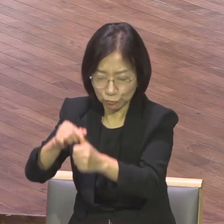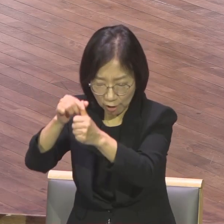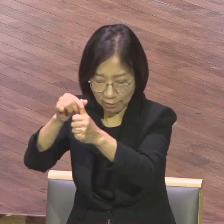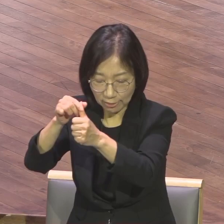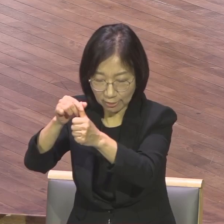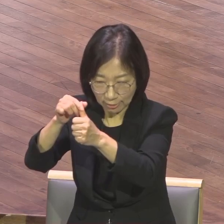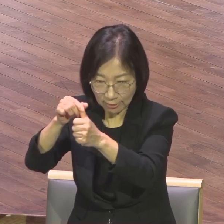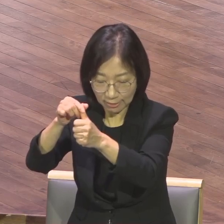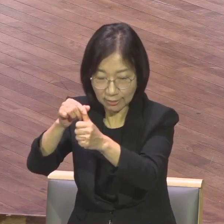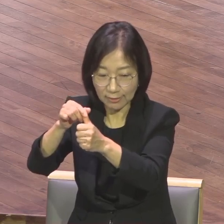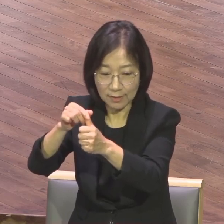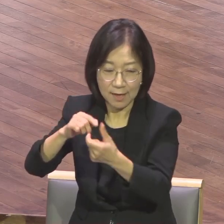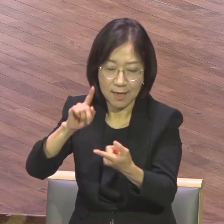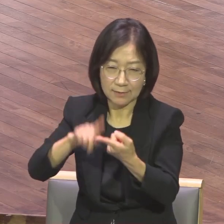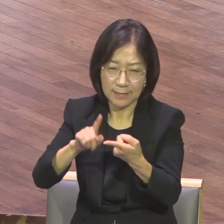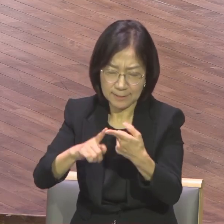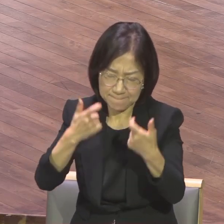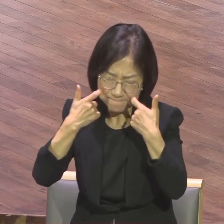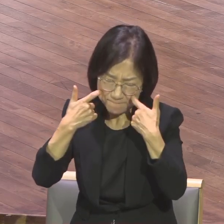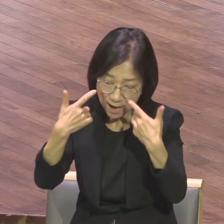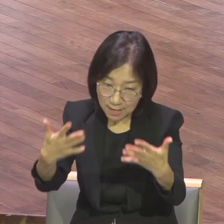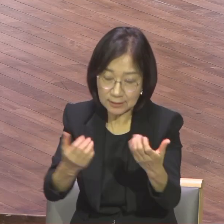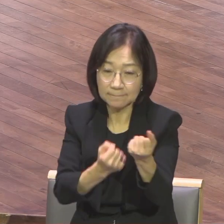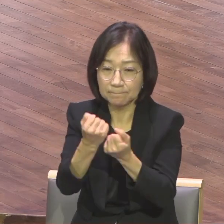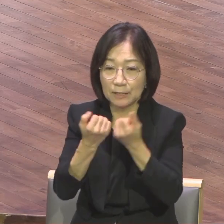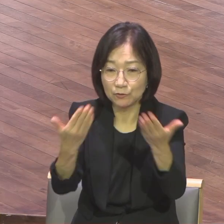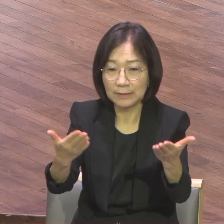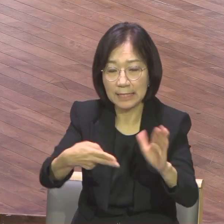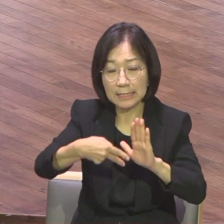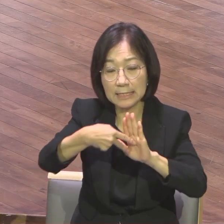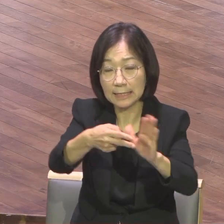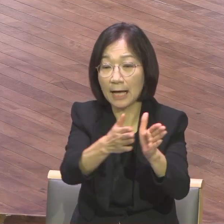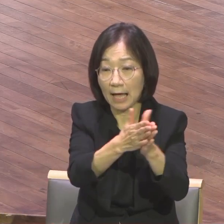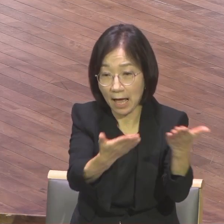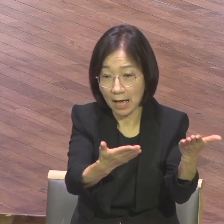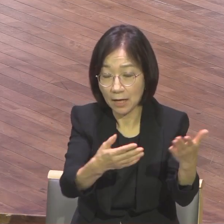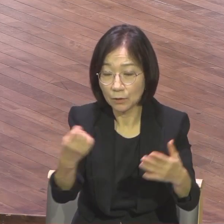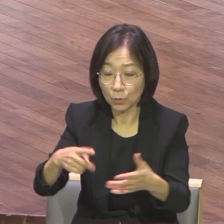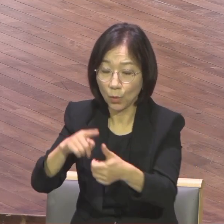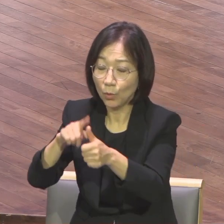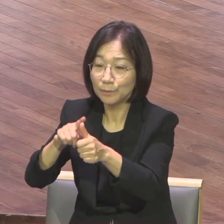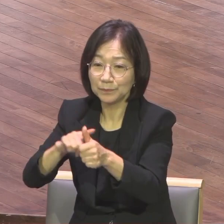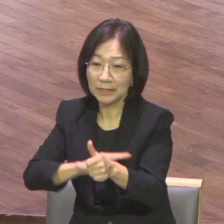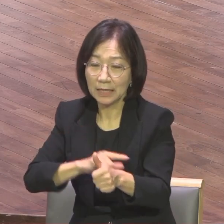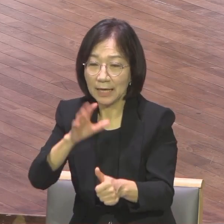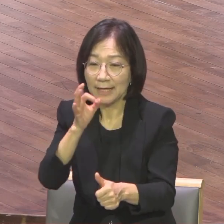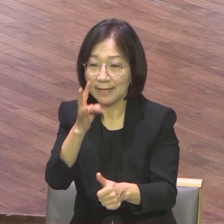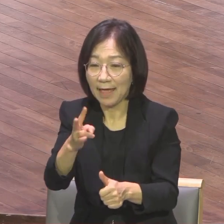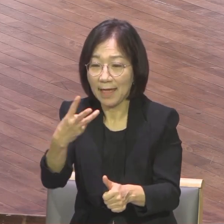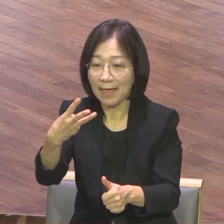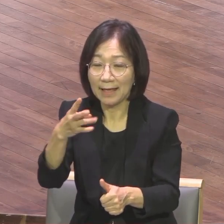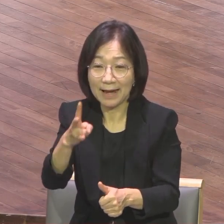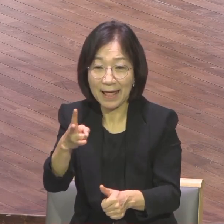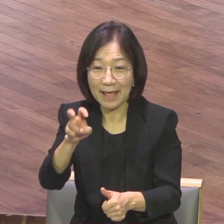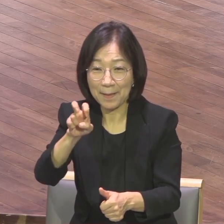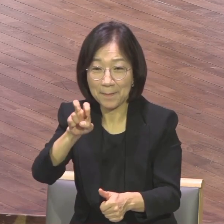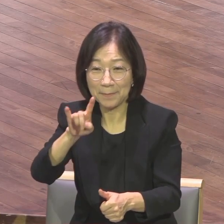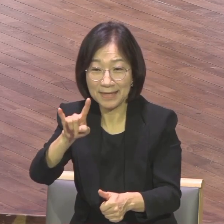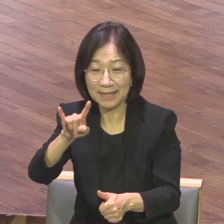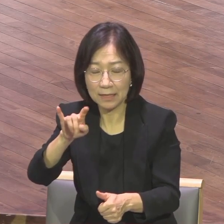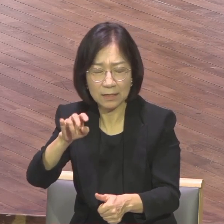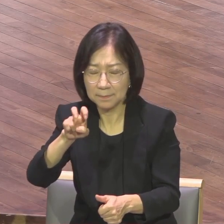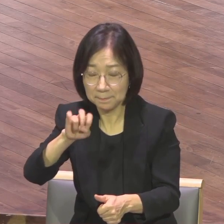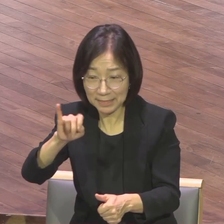이사야에서 뚜렷하게 분명하게 나타난 게 이사야였습니다. 그리고 예레미야 하면 눈물의 선지자예요. 일생 동안